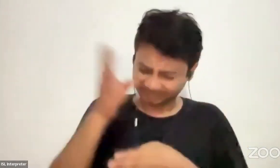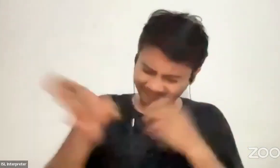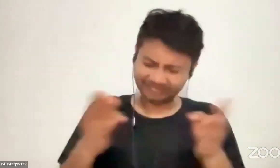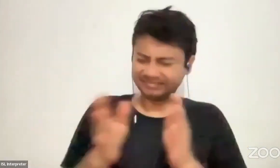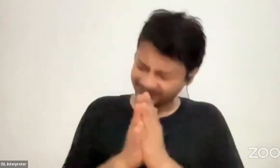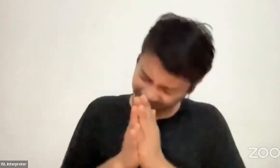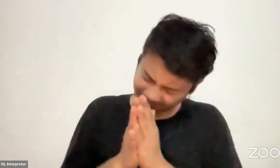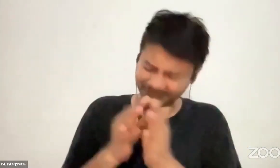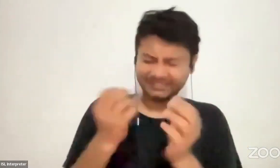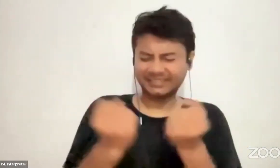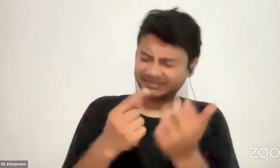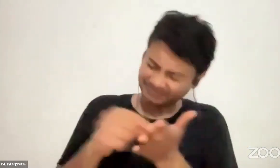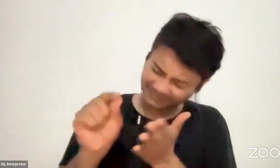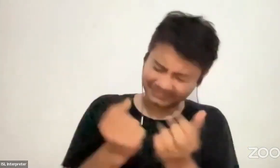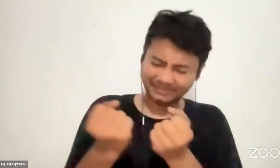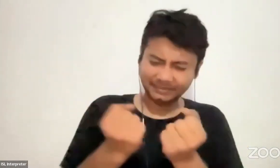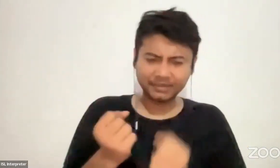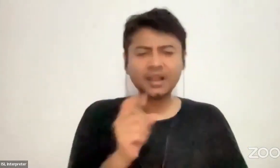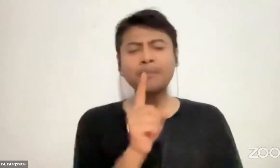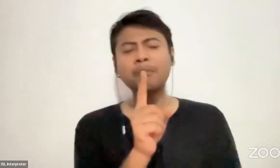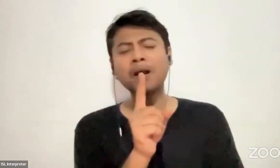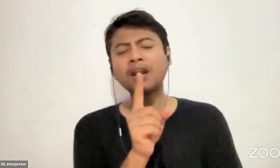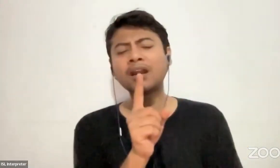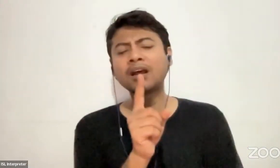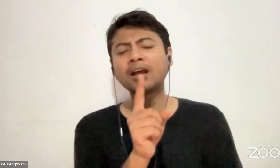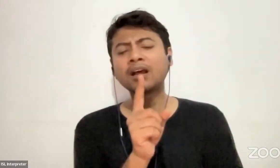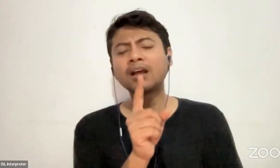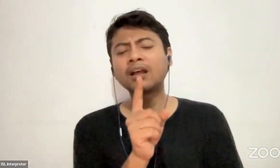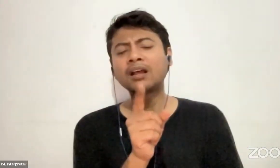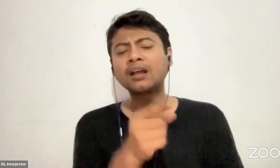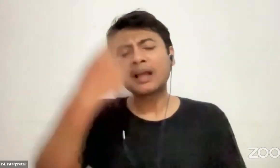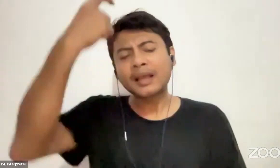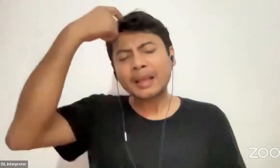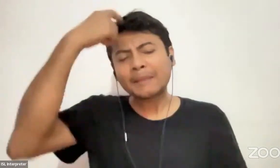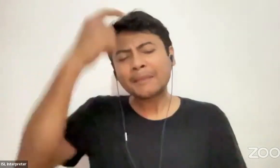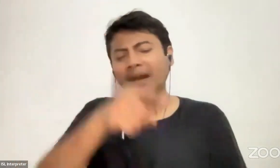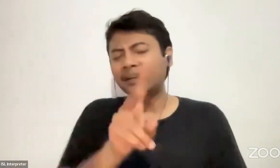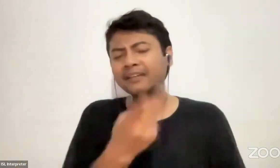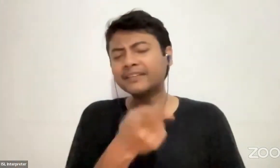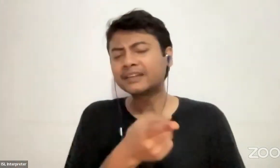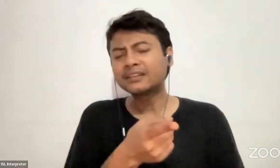जाएगा और रेस्टोरेंट में कुछ उल्टा सीधा खाएगा और घर को वापस आ जाएगा।